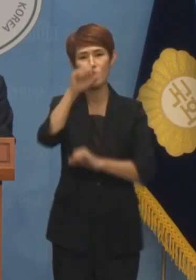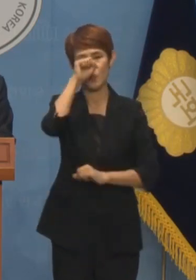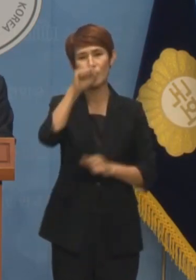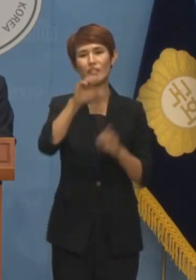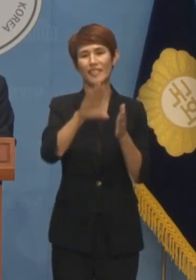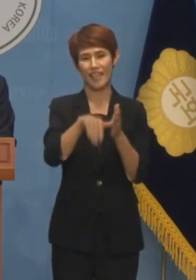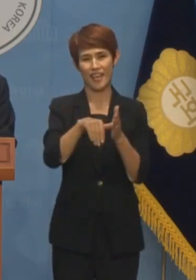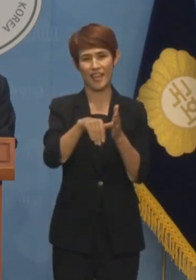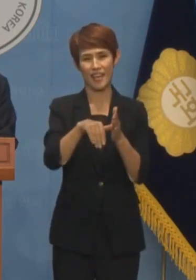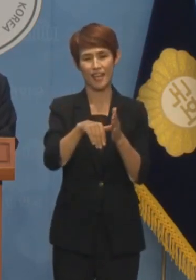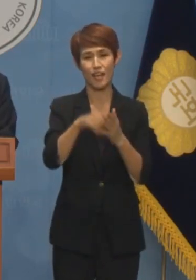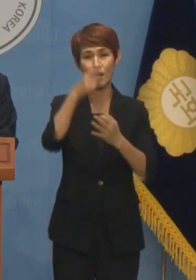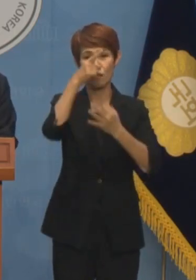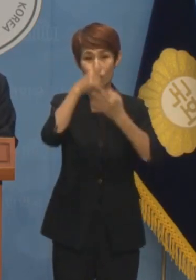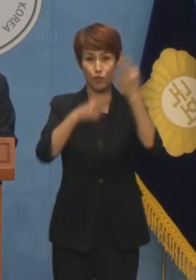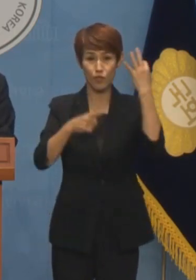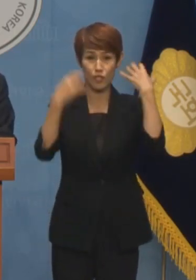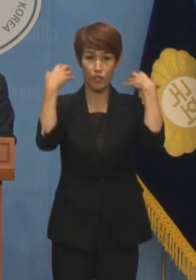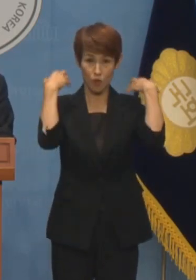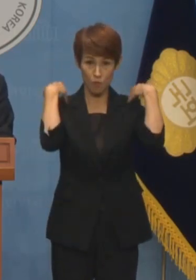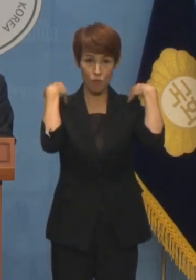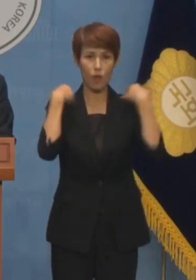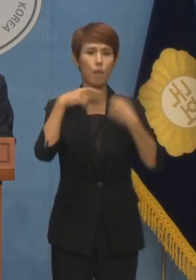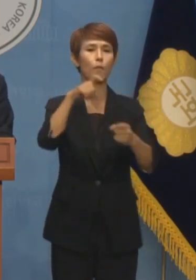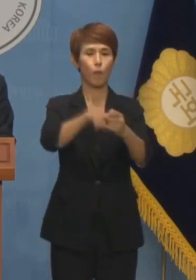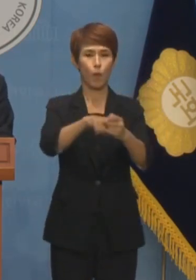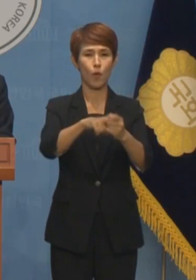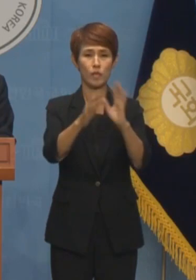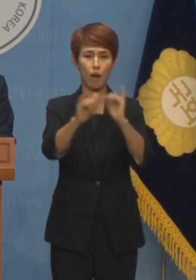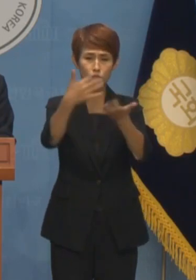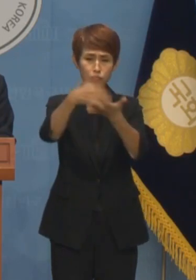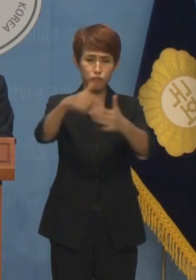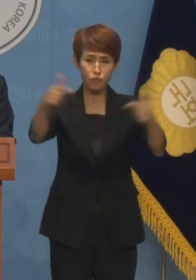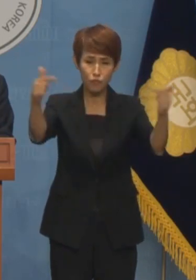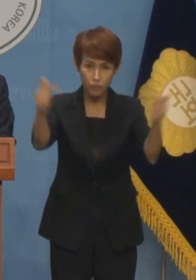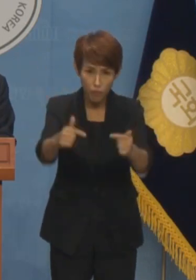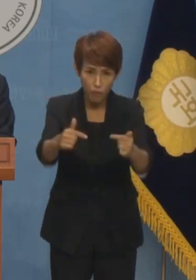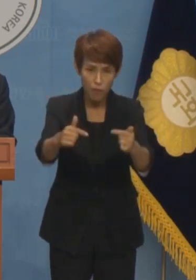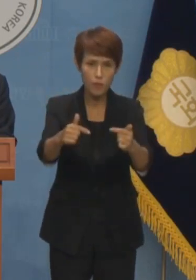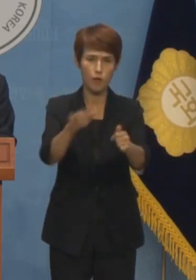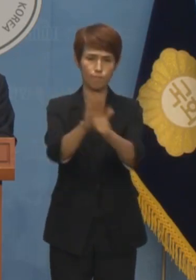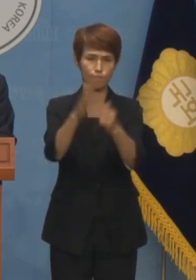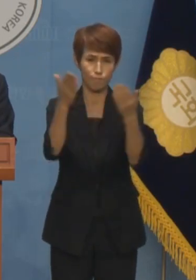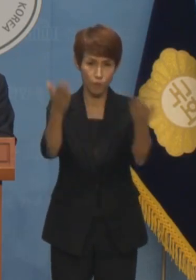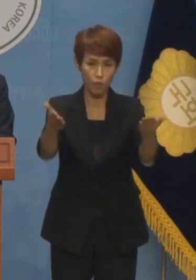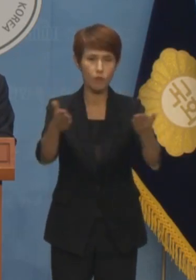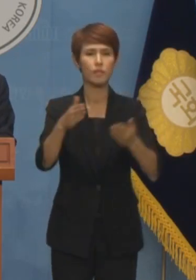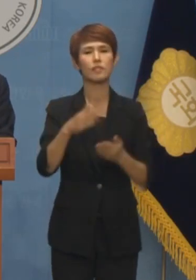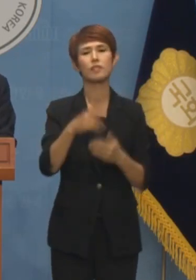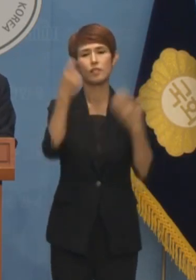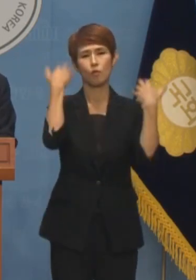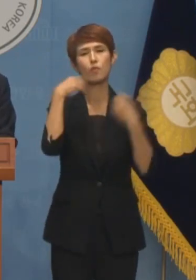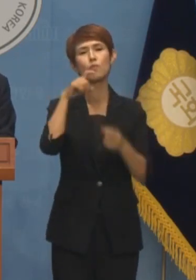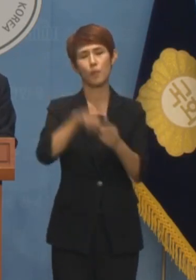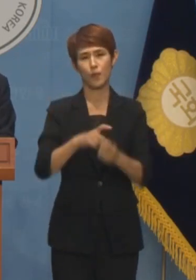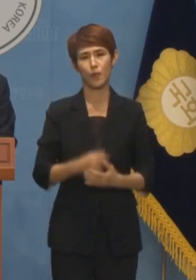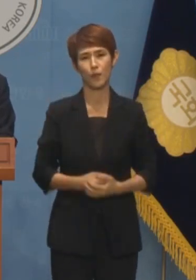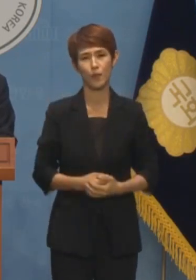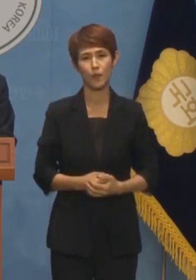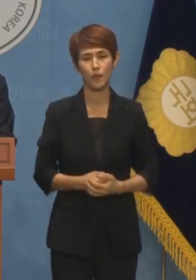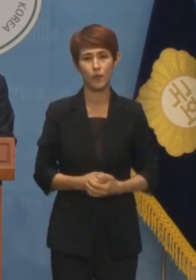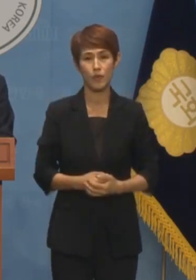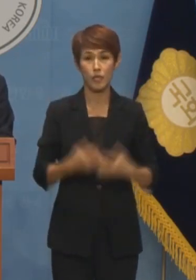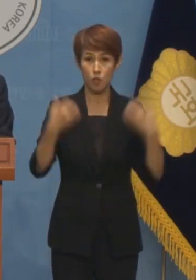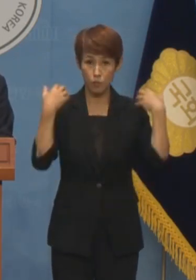윤석열 정부의 목표이자 인구 감소 지역의 목표이기도 합니다. 정부는 지역 균형 발전을